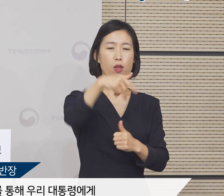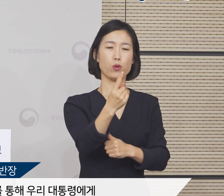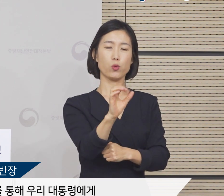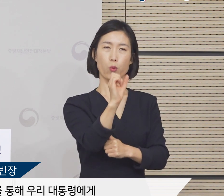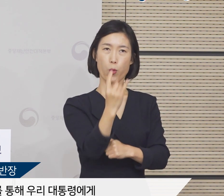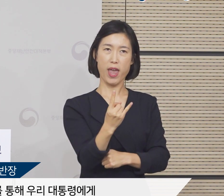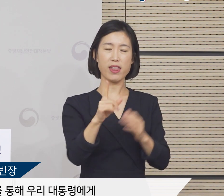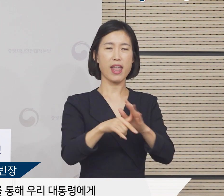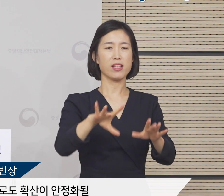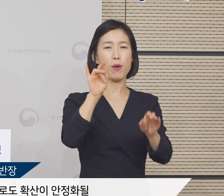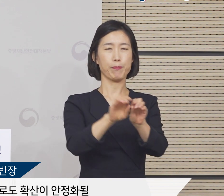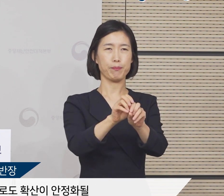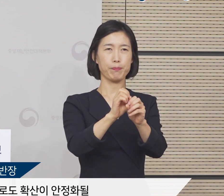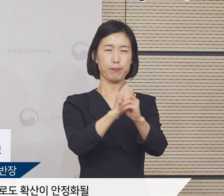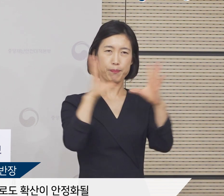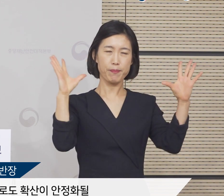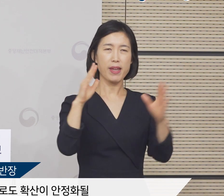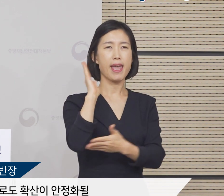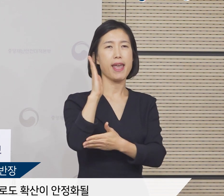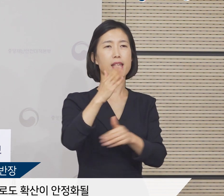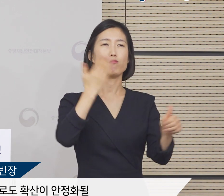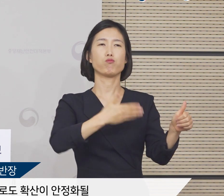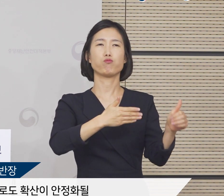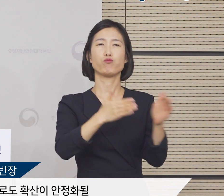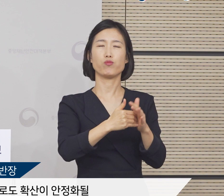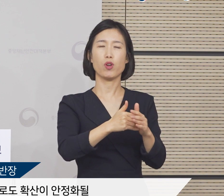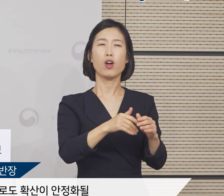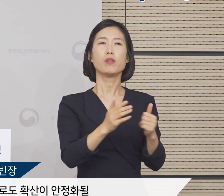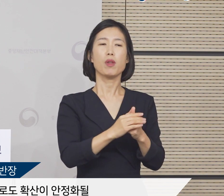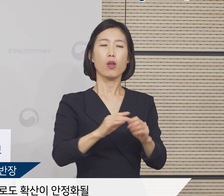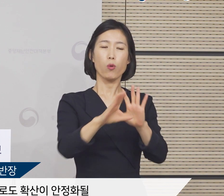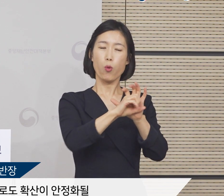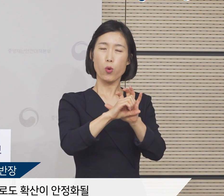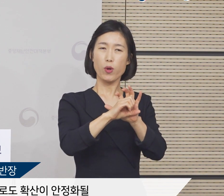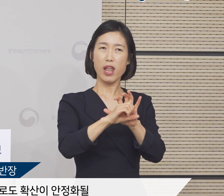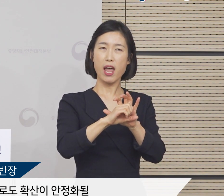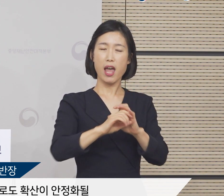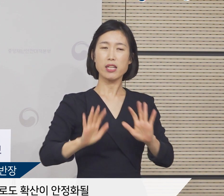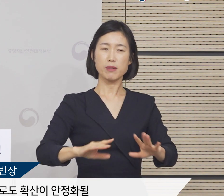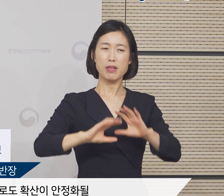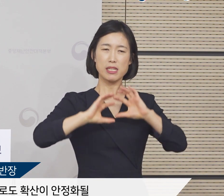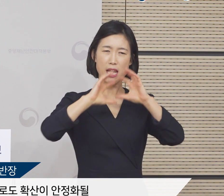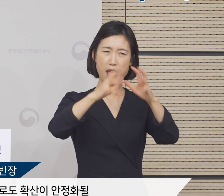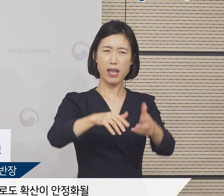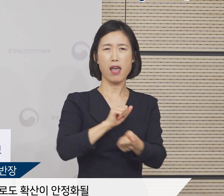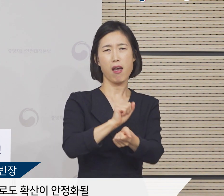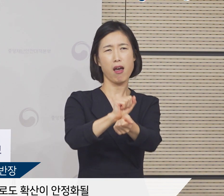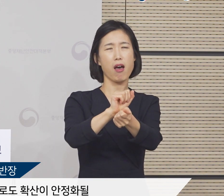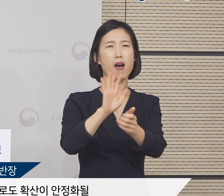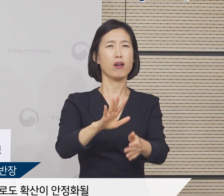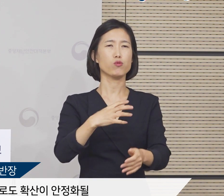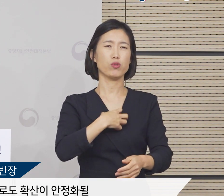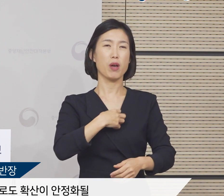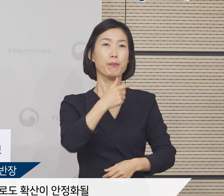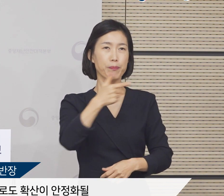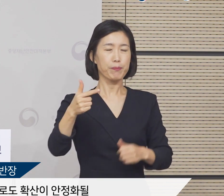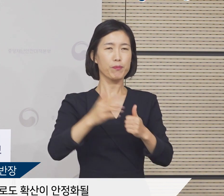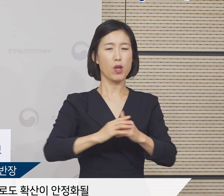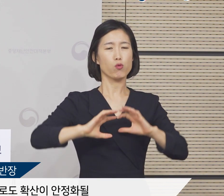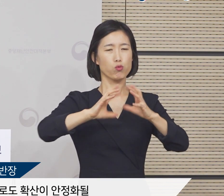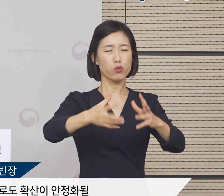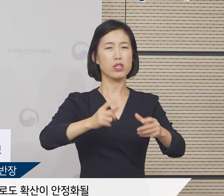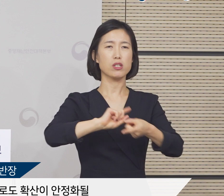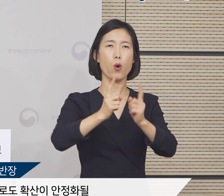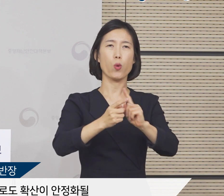있습니다. 코로나19는 국내 상황뿐 아니라 세계적으로도 확산이 안정화될 필요가 있어